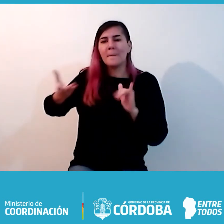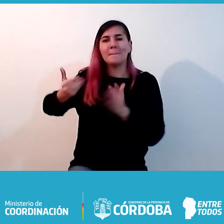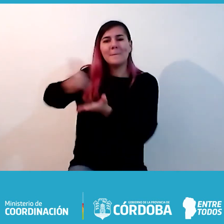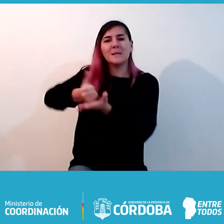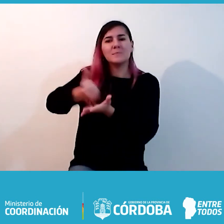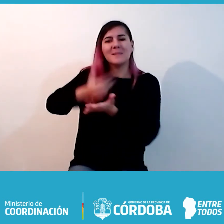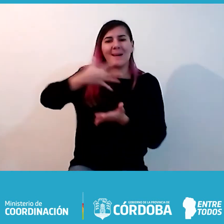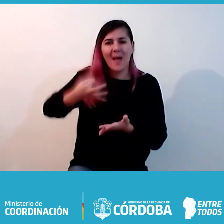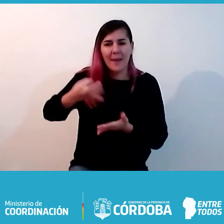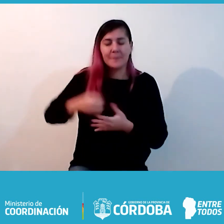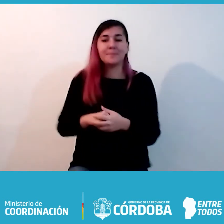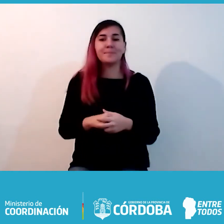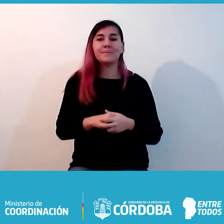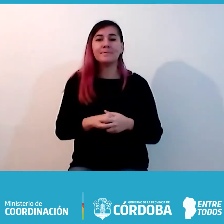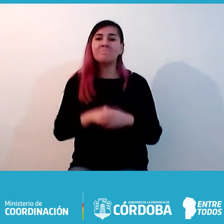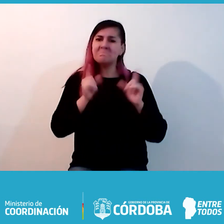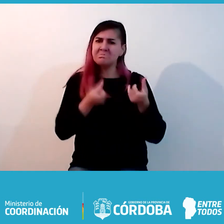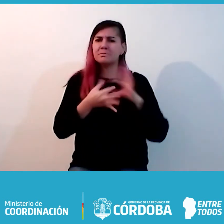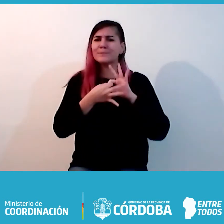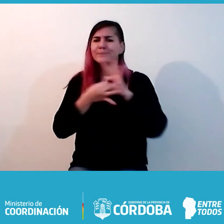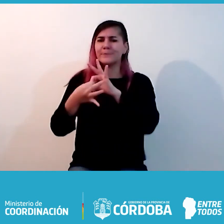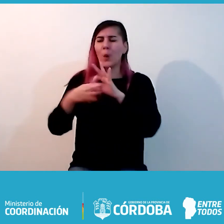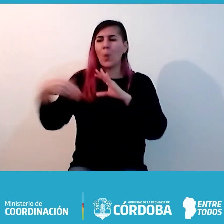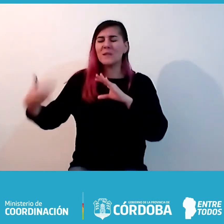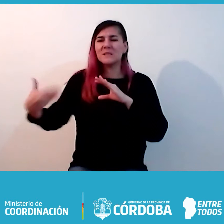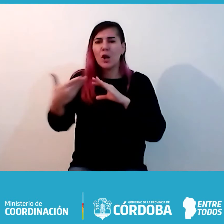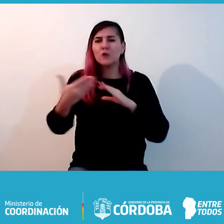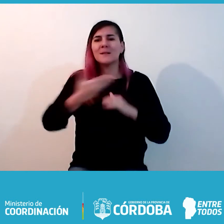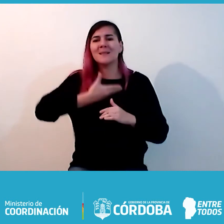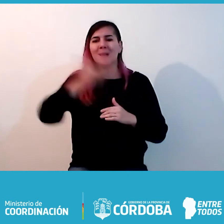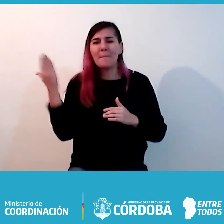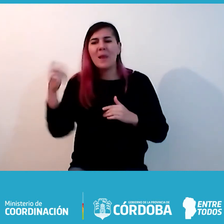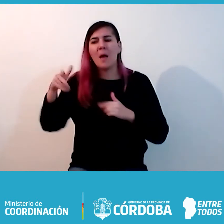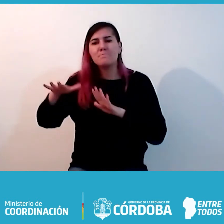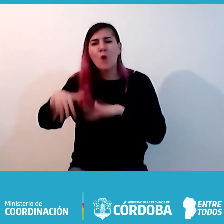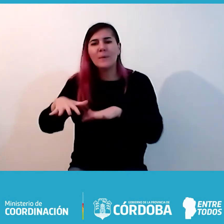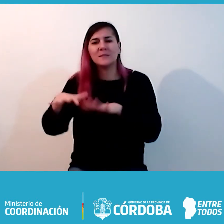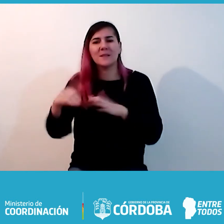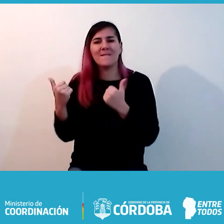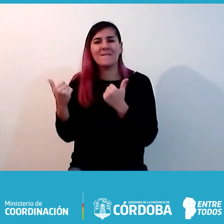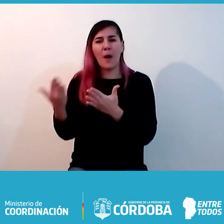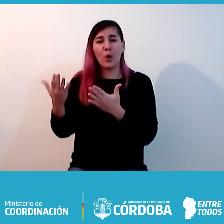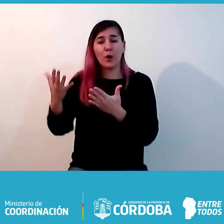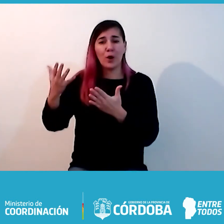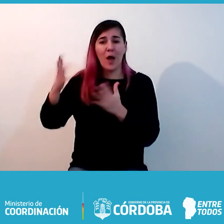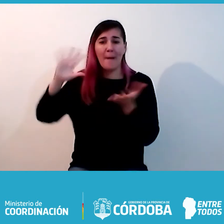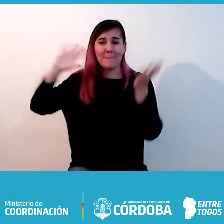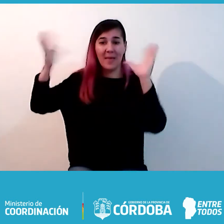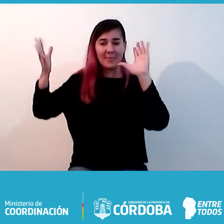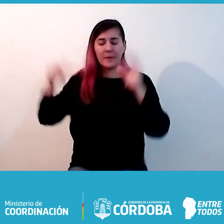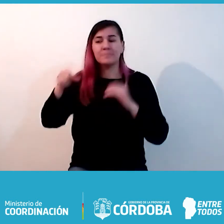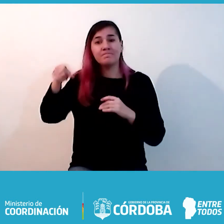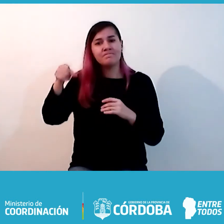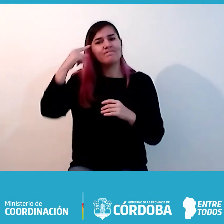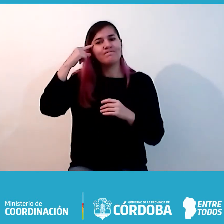ciudadana. Por otro lado, continúa empatizando con los vecinos, asambleas y con quienes se movilizaron a favor del ambiente. Plantea